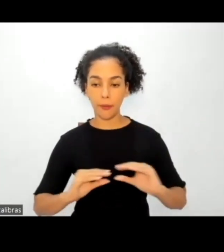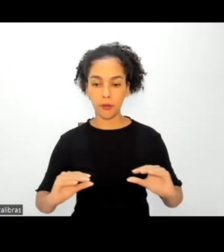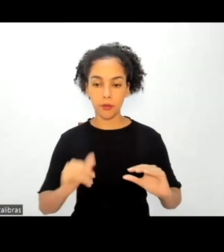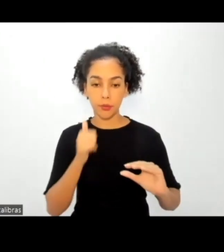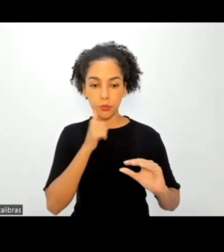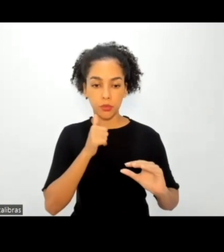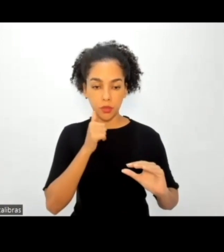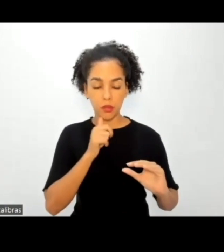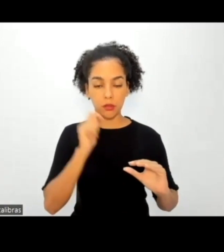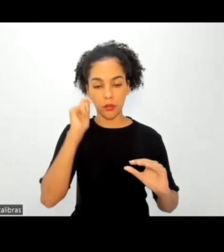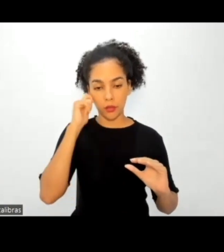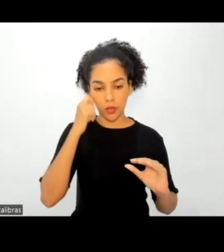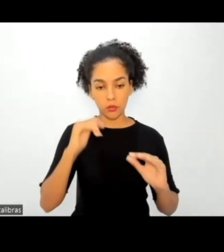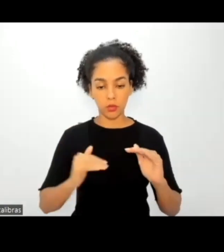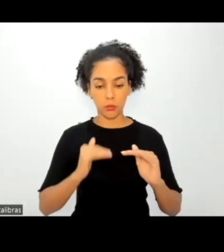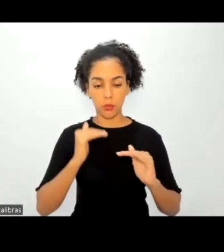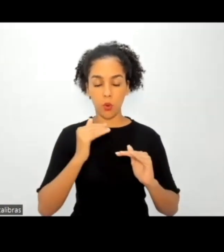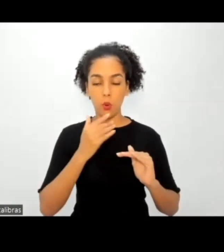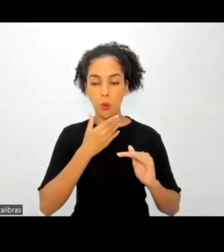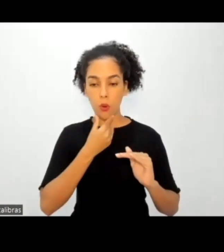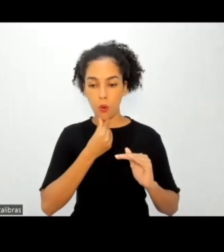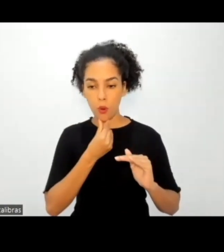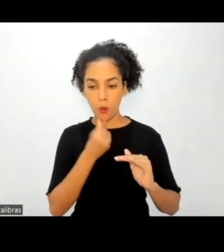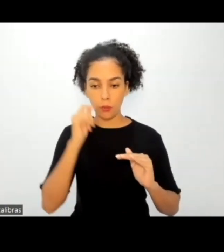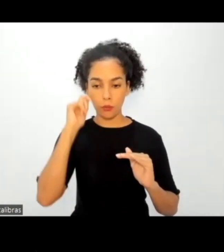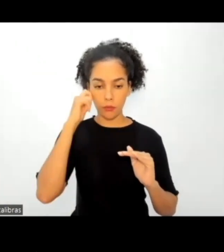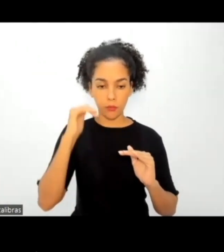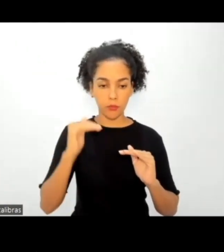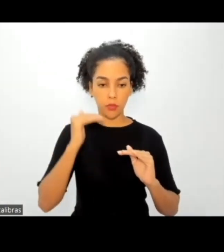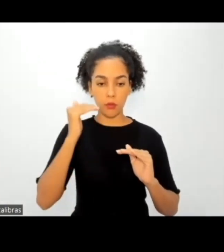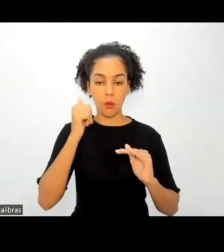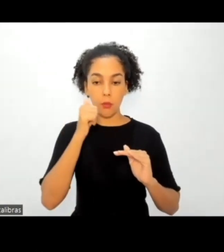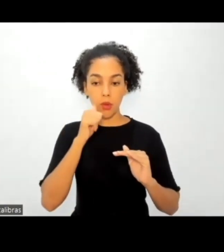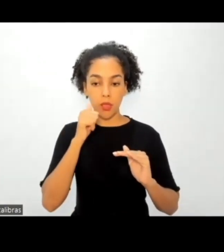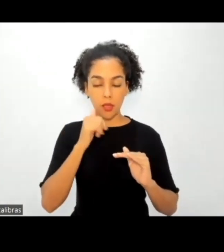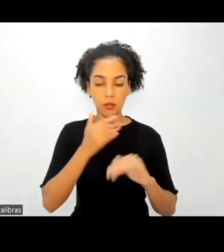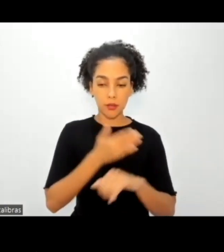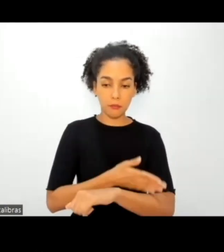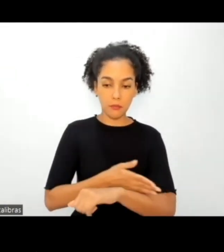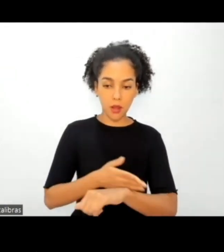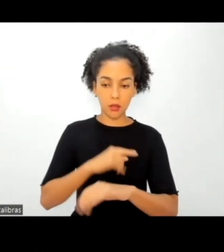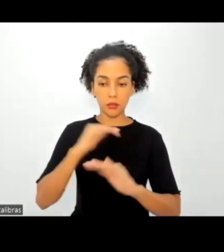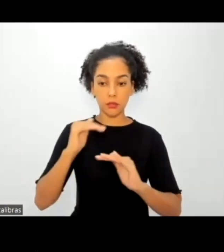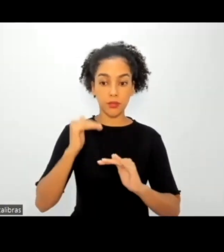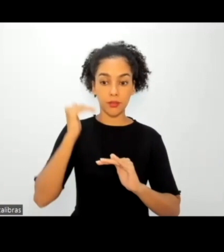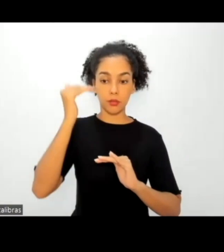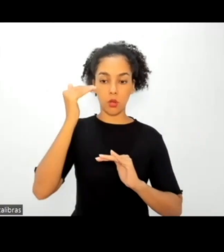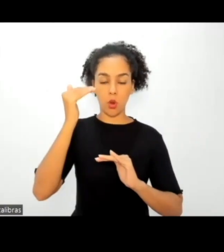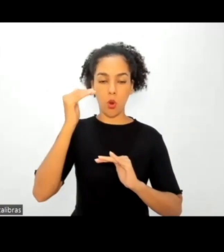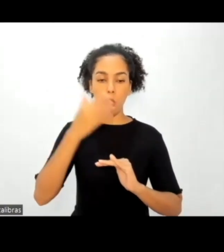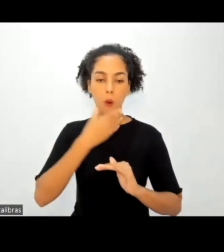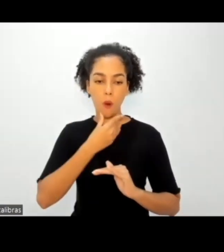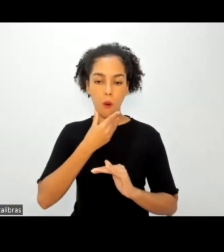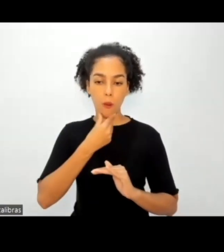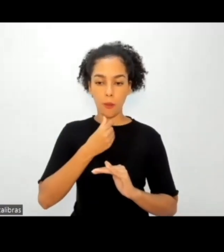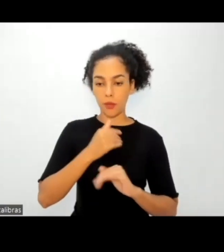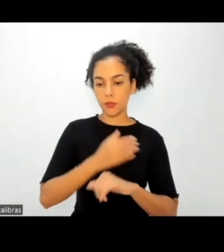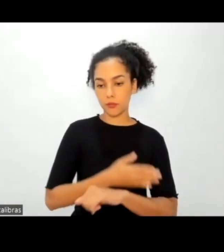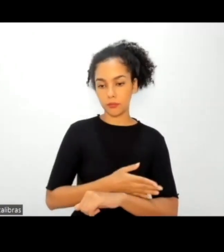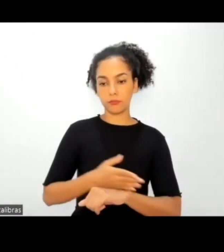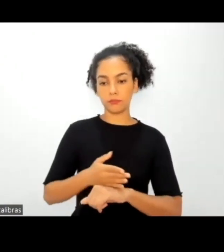negras, depois os homens negros, as mulheres brancas, os homens brancos. A gente vê o tanto que esse mito opera, né,